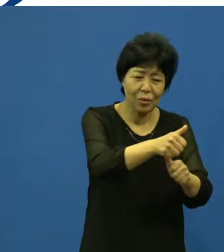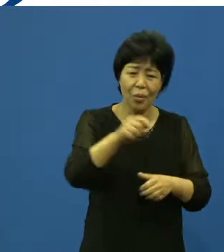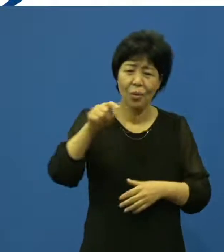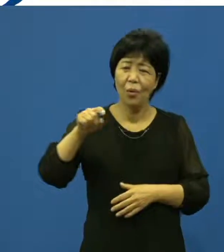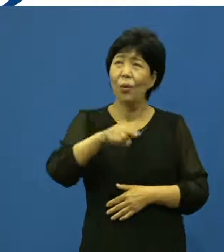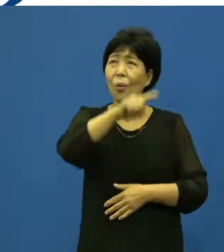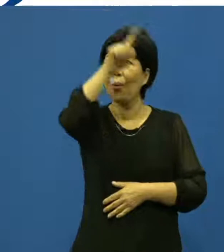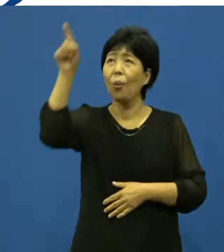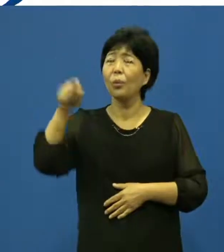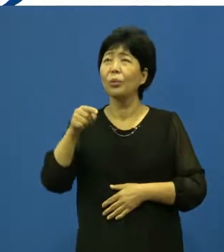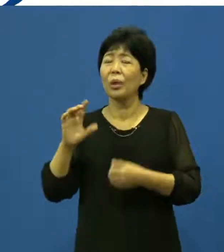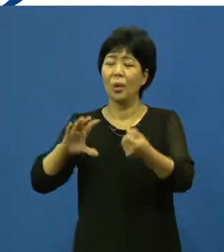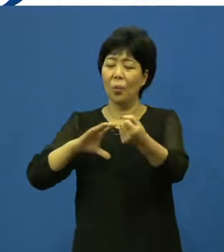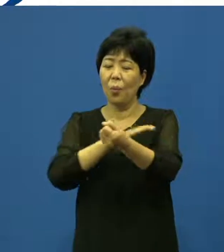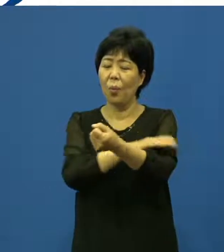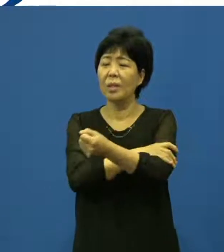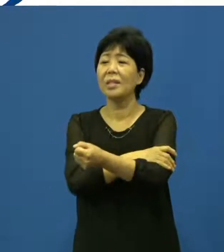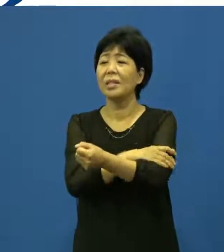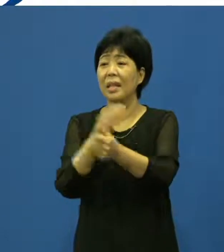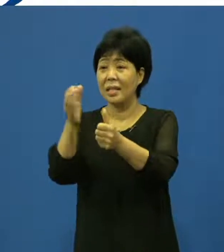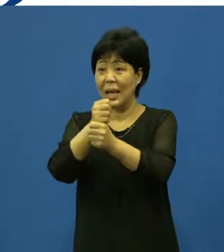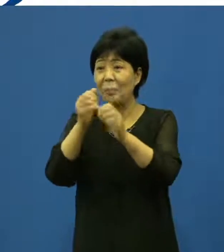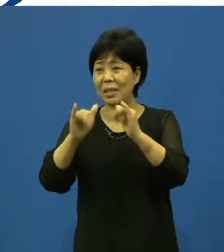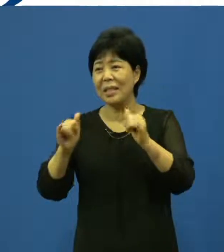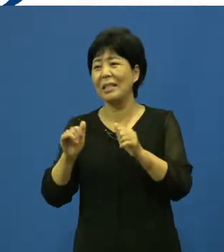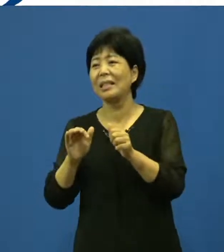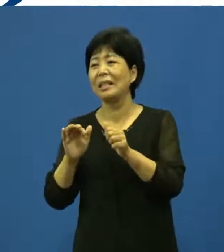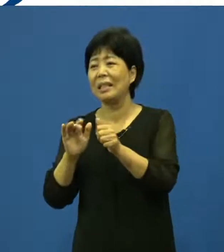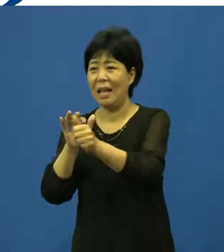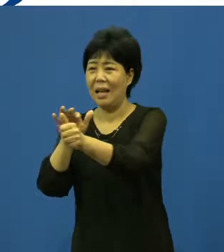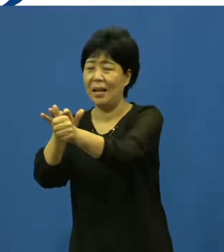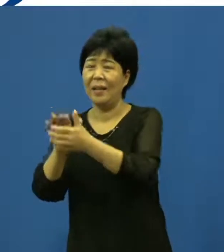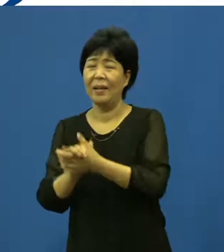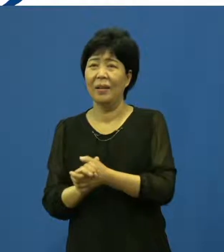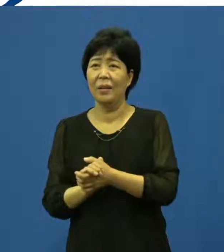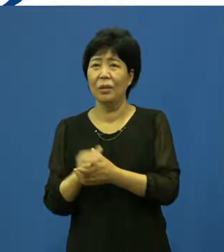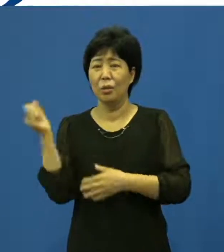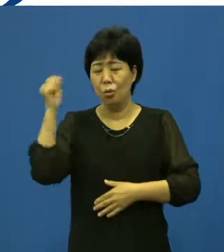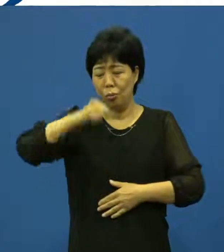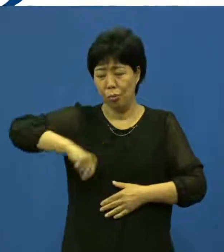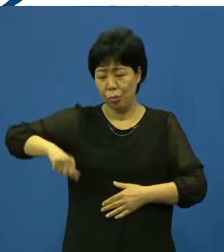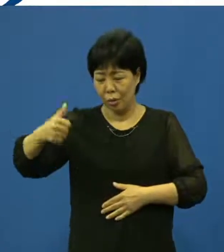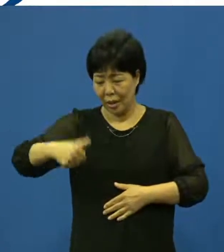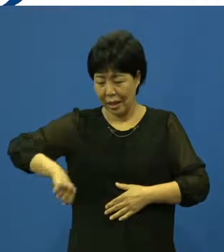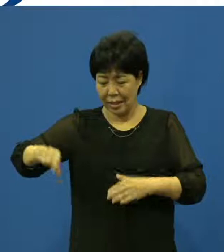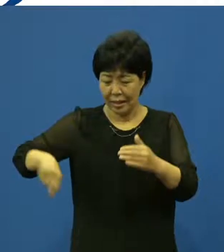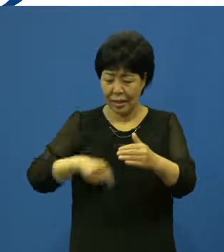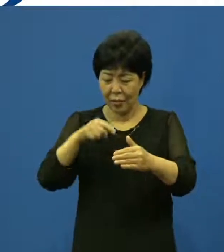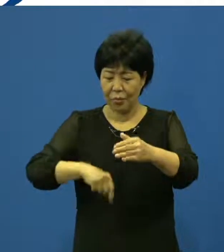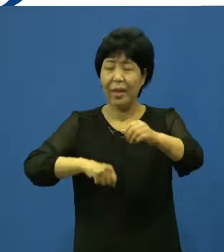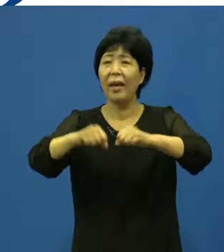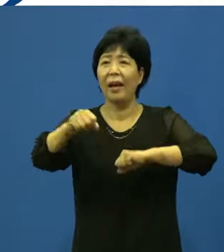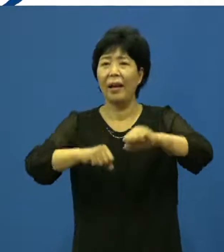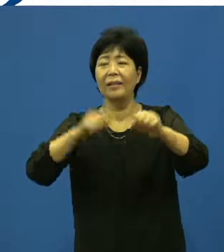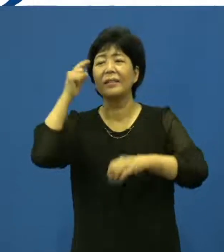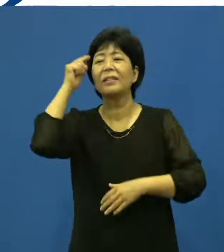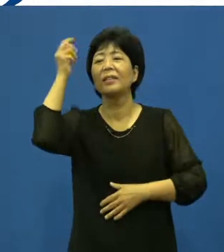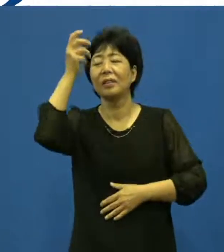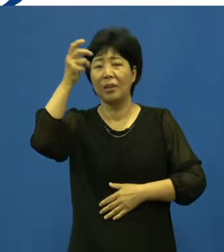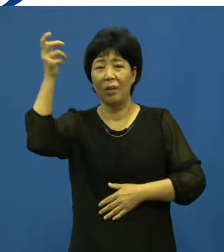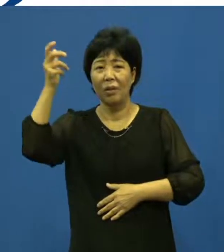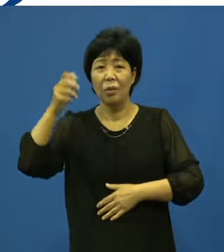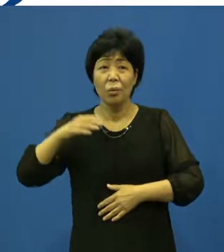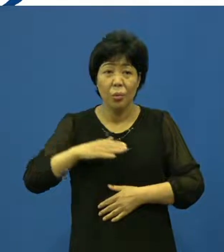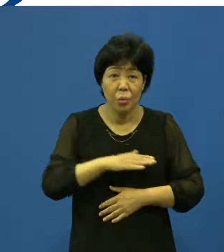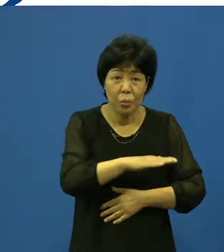잡은 자를 따랐으니 곧 지금 불순종의 아들들 가운데서 역사하는 영이라. 전에는 우리도 다 그